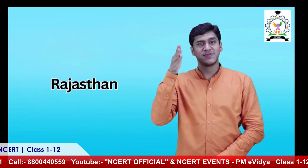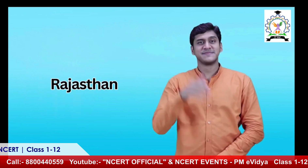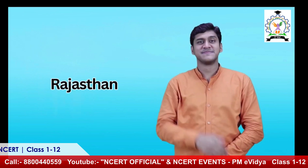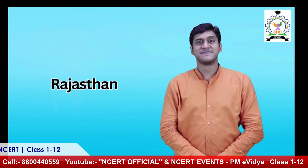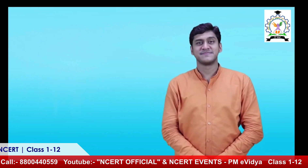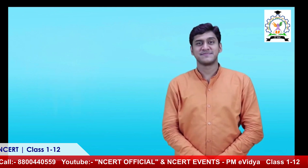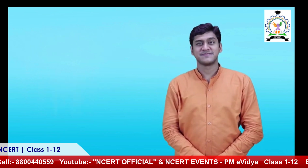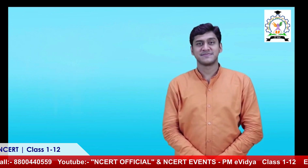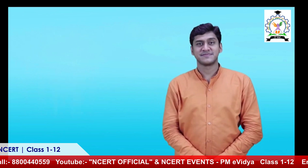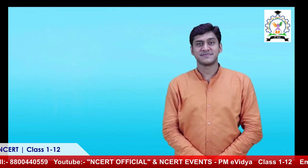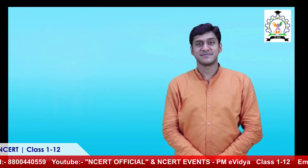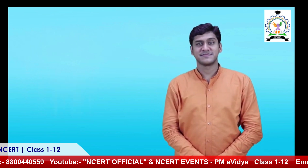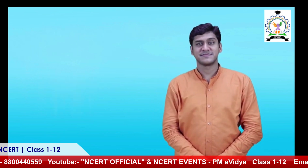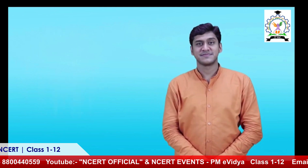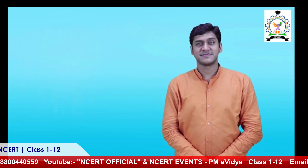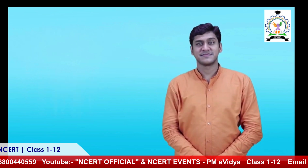राजस्थान,